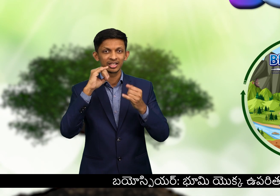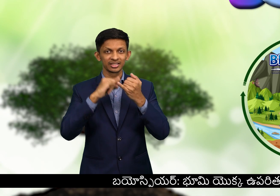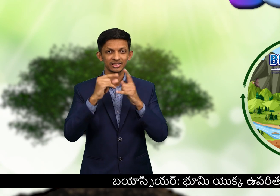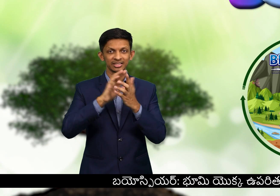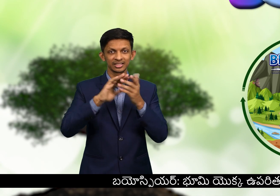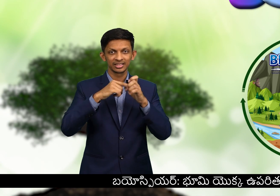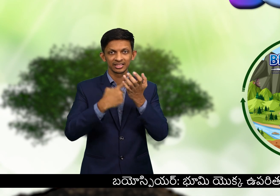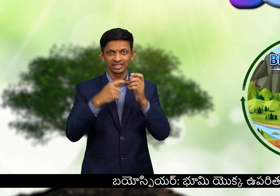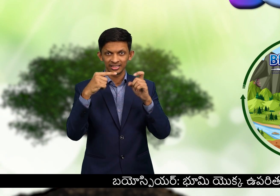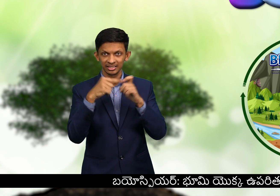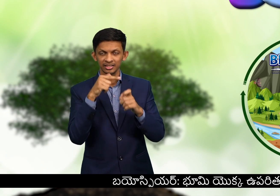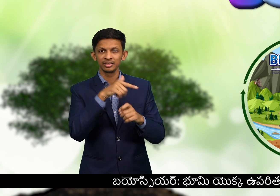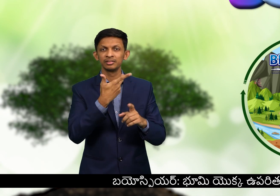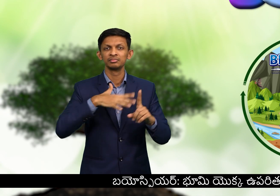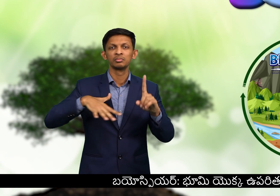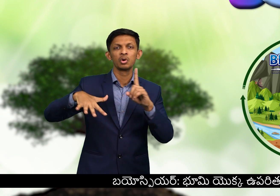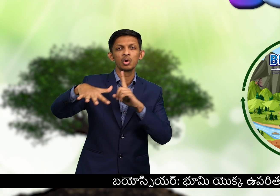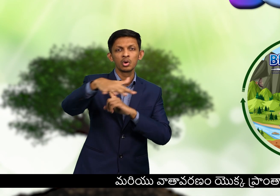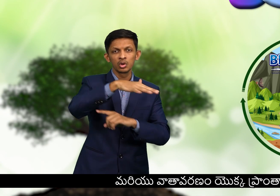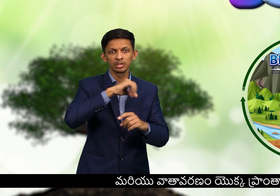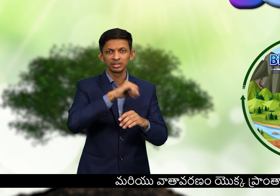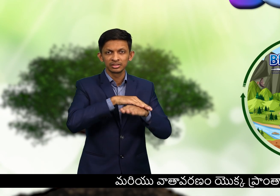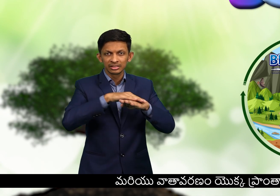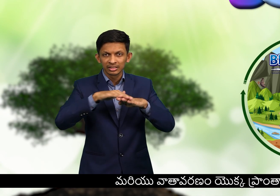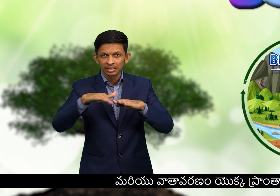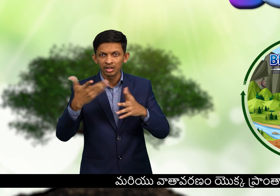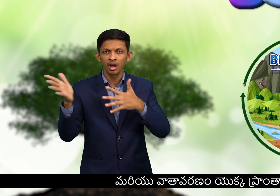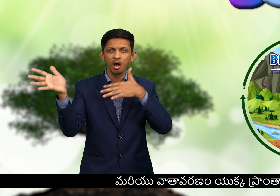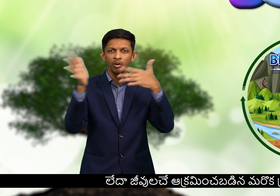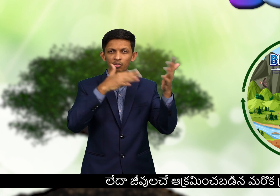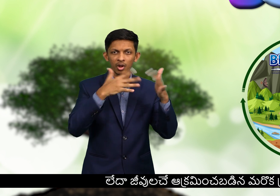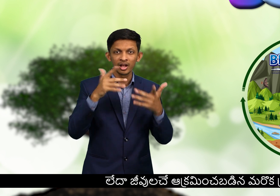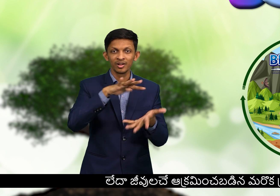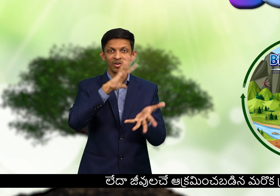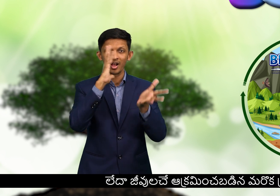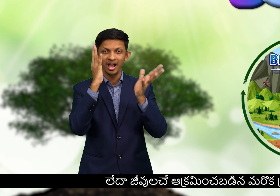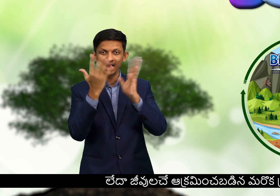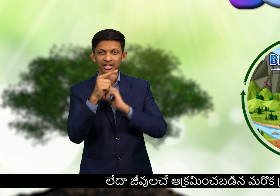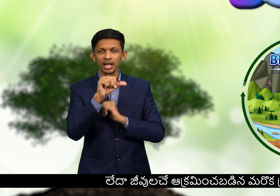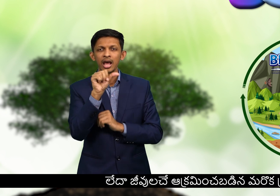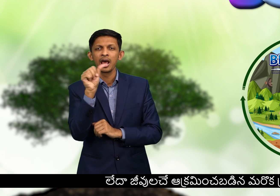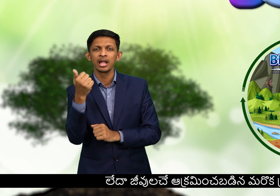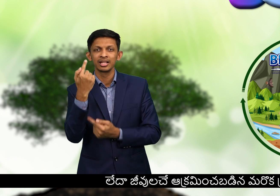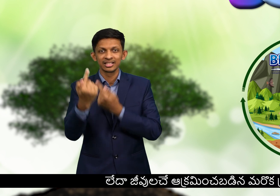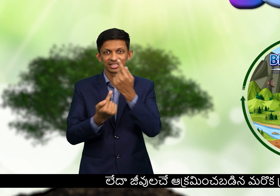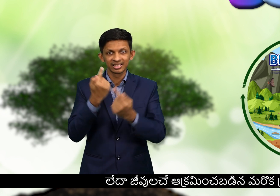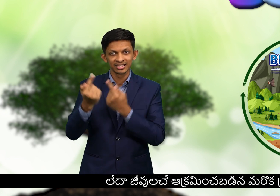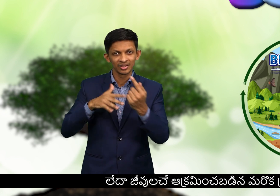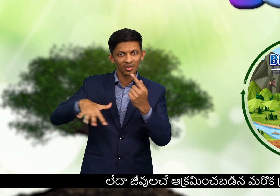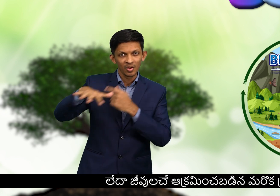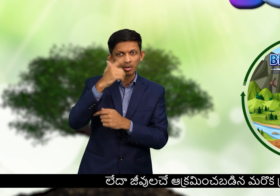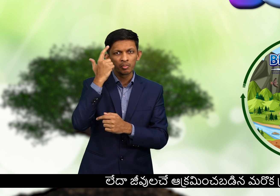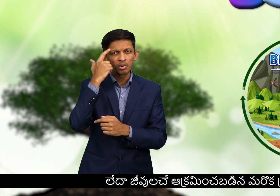బయోస్పియర్ భూమి యొక్క ఉపరితలం మరియు వాతావరణం యొక్క ప్రాంతాలు లేదా జీవులచే